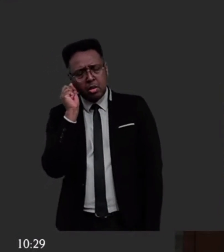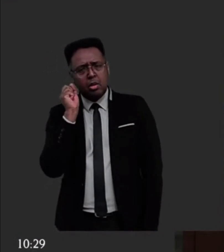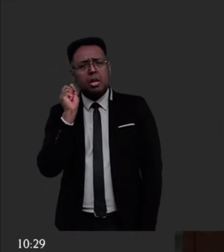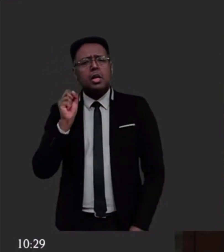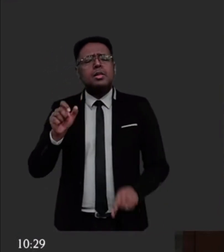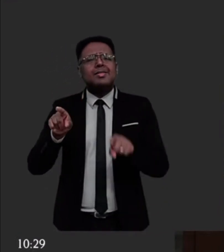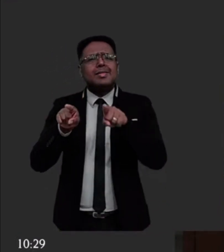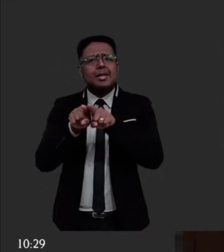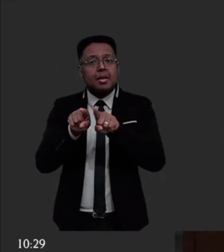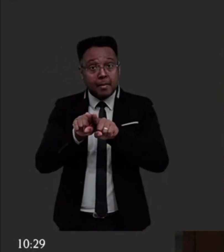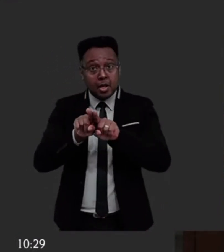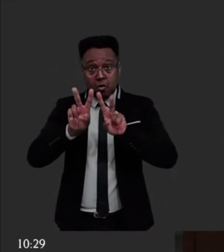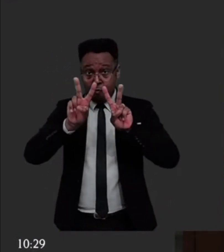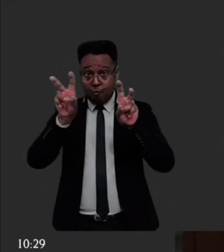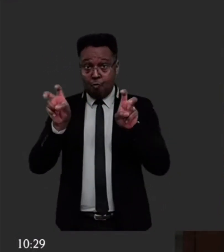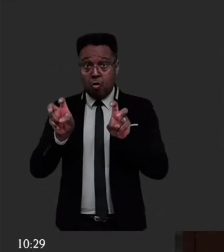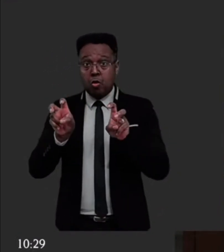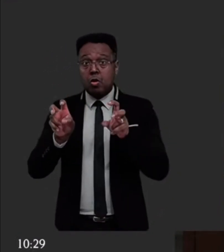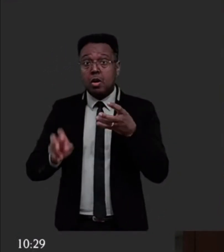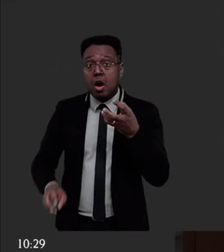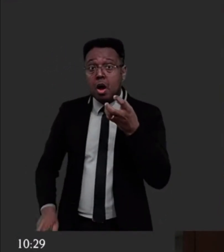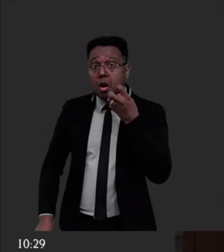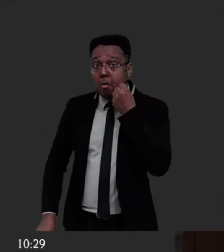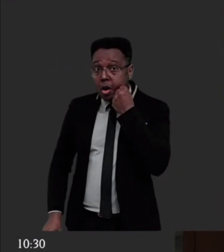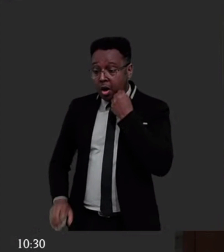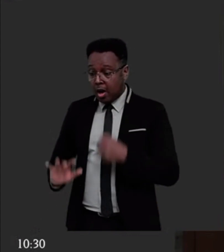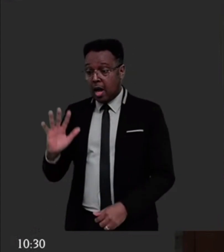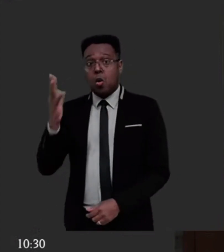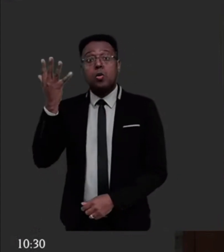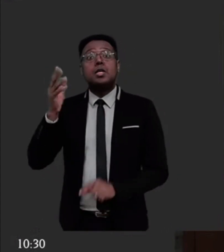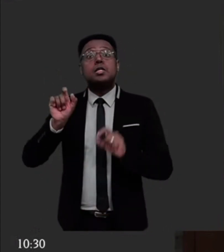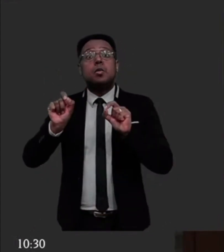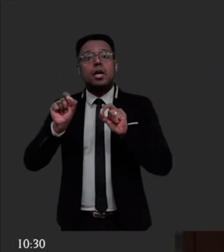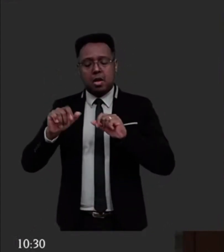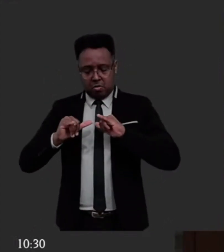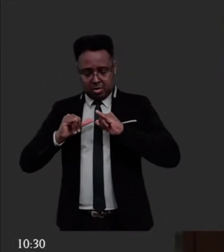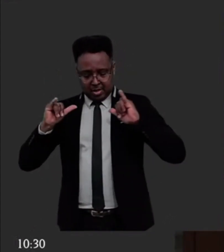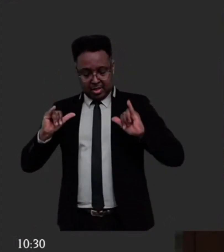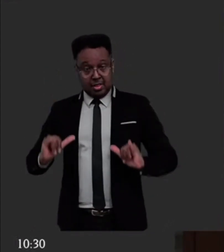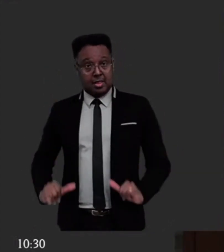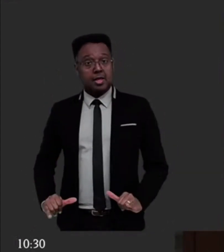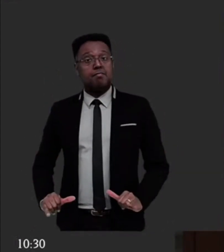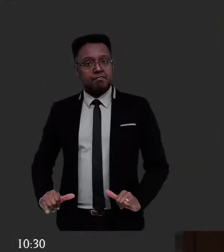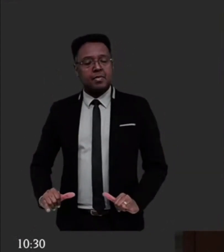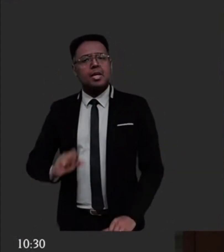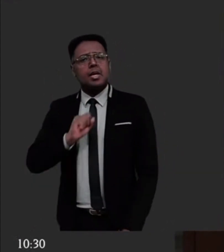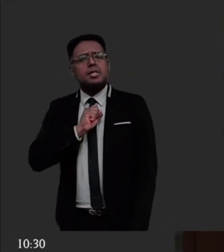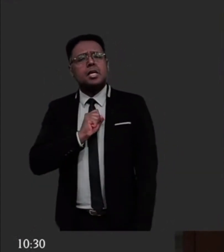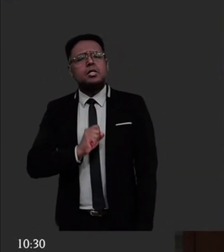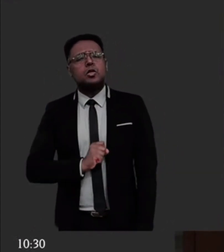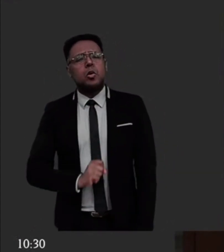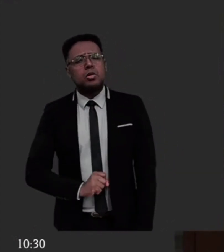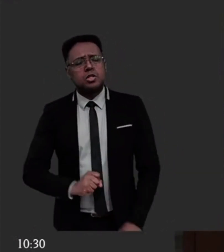da omissão, o mesmo ocorreu com Eli, que era o sacerdote em Siló, como está escrito em 1